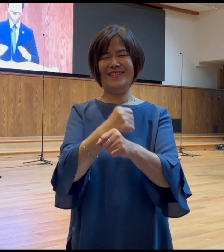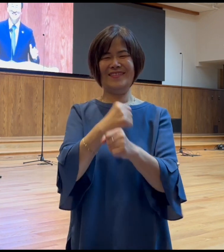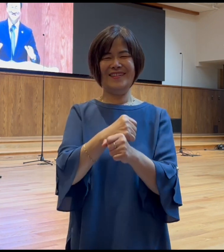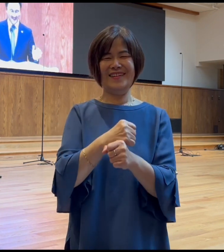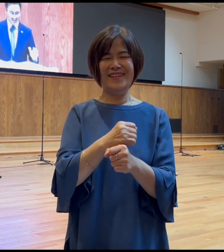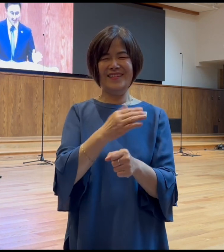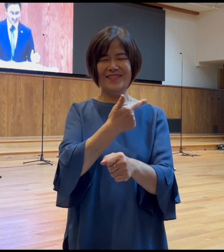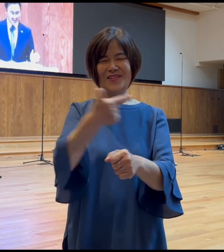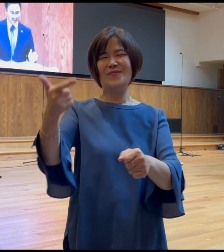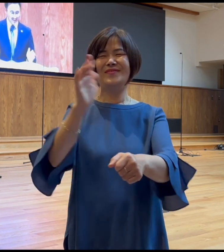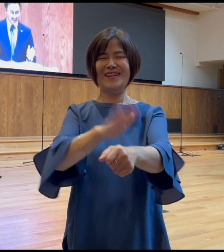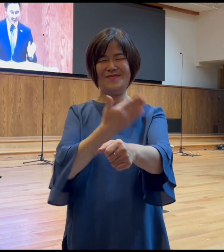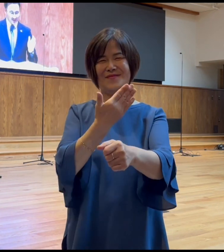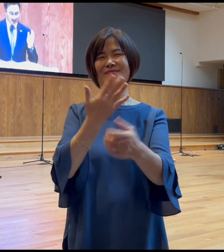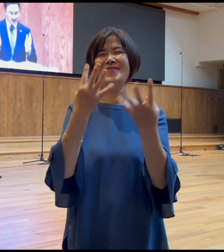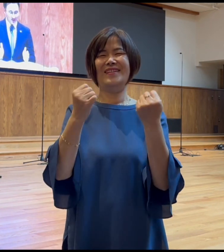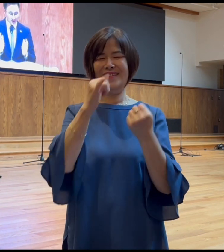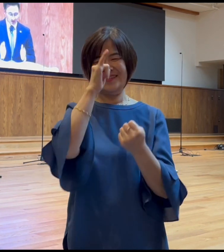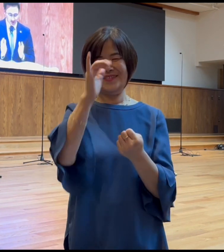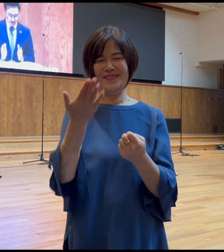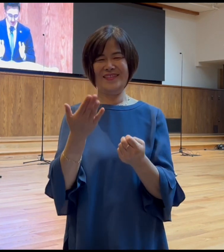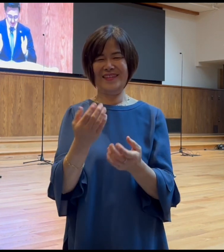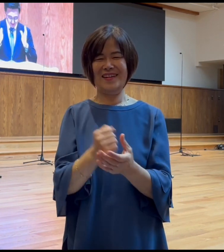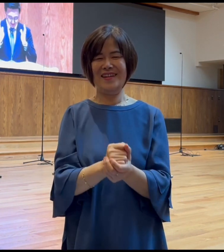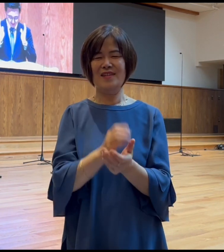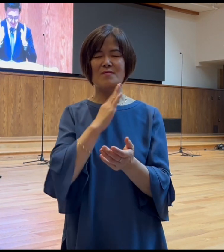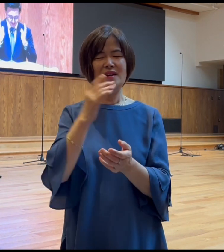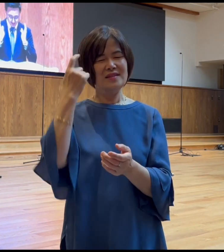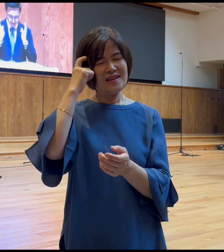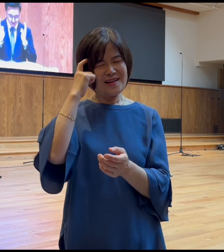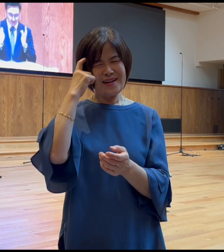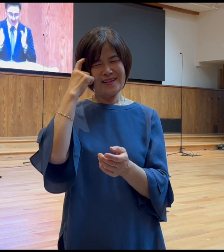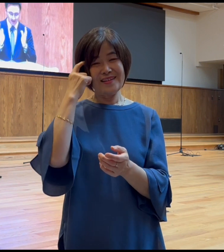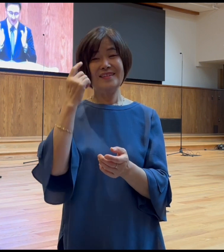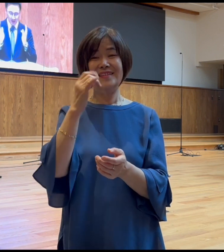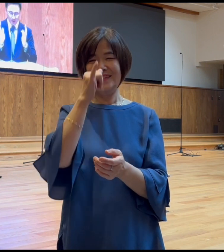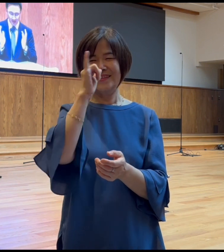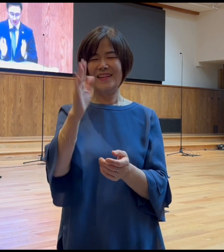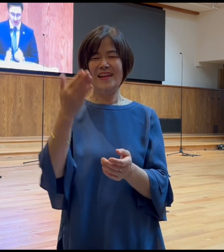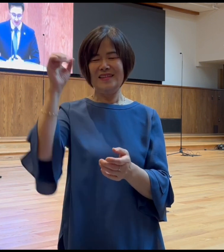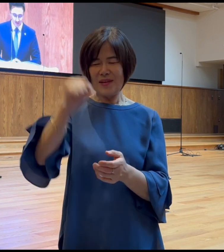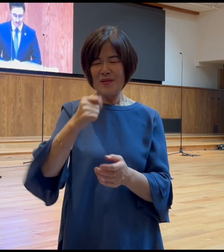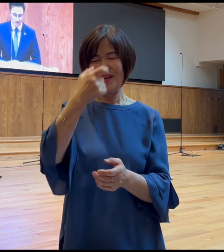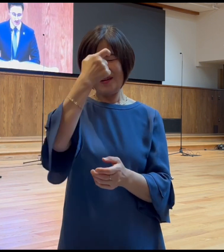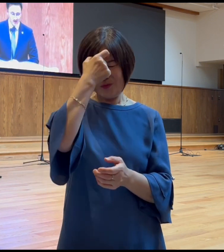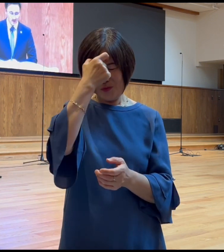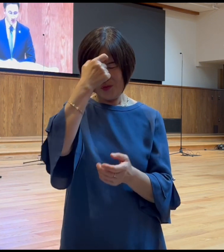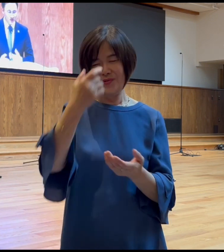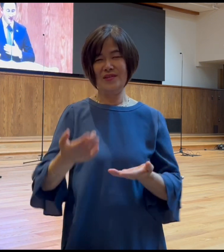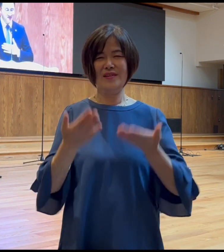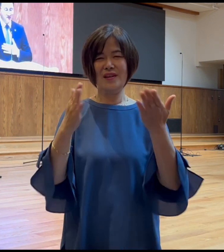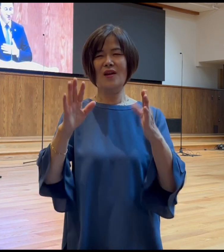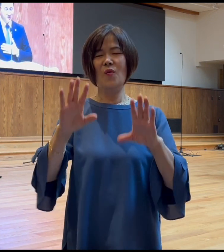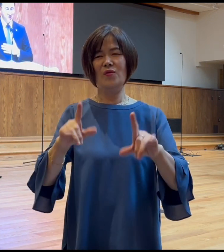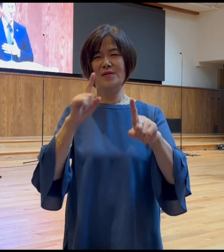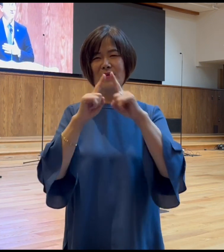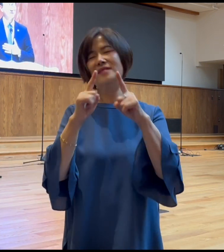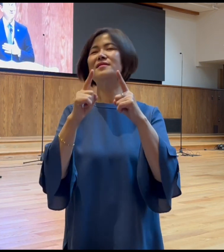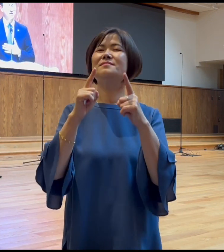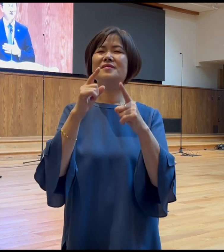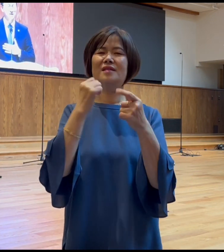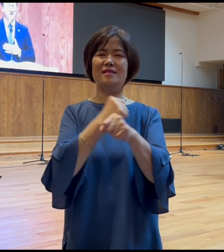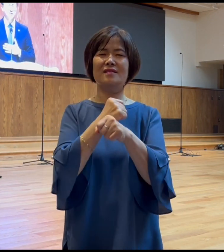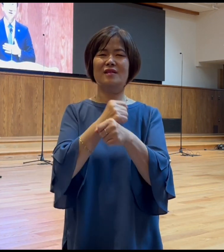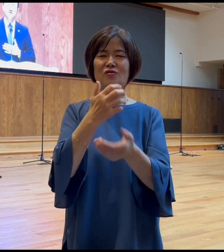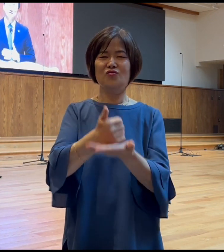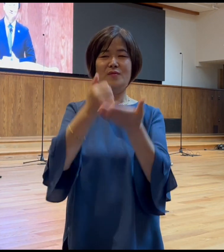써서 너무 잘 썼어요. 하루는 설교하고 죽을 썼다고 이 생각이 들 때 새벽에 기도하는데, 오늘 말씀의 구절인 주님의